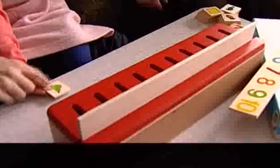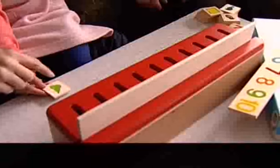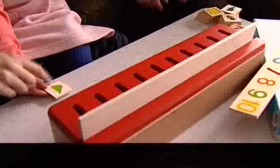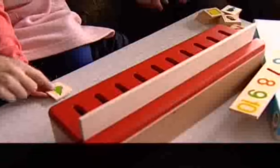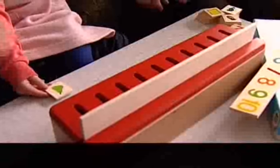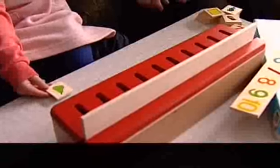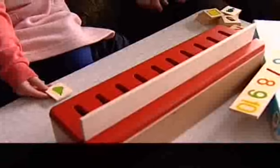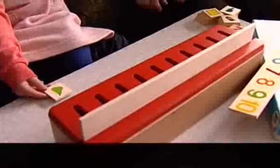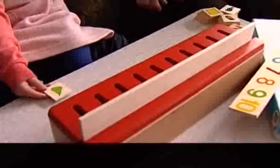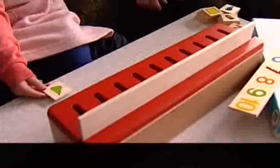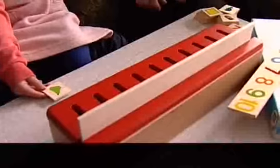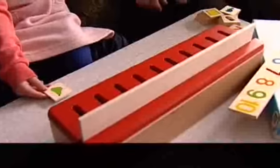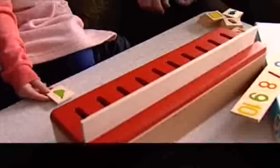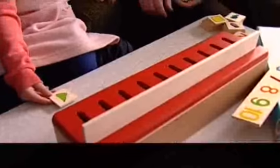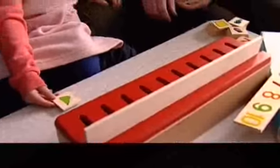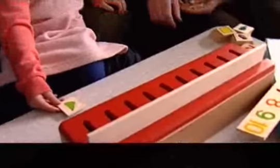Úgy!